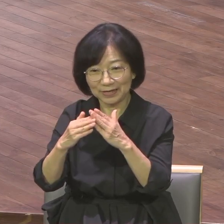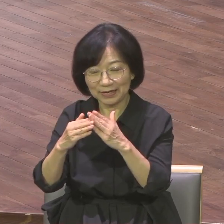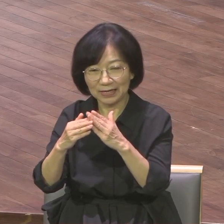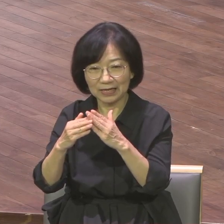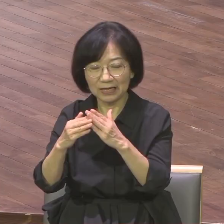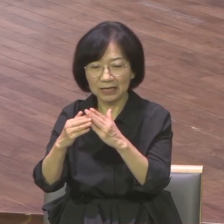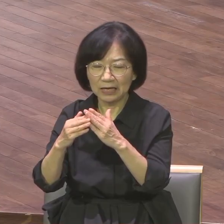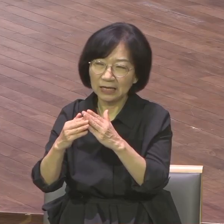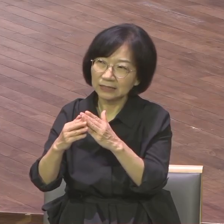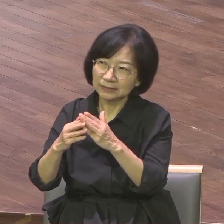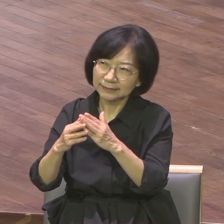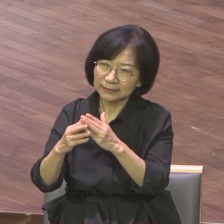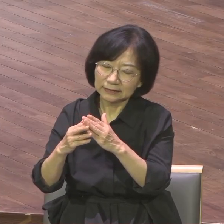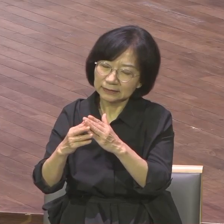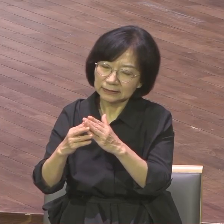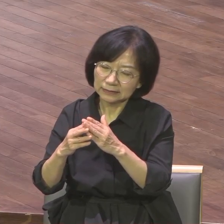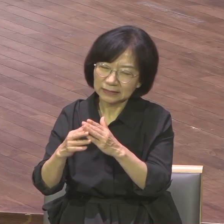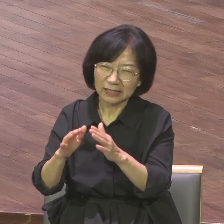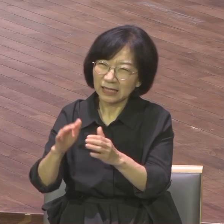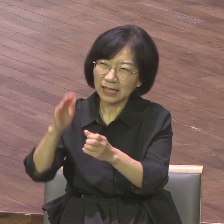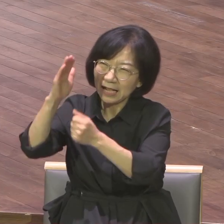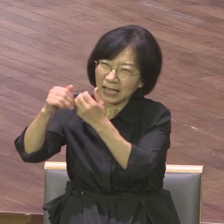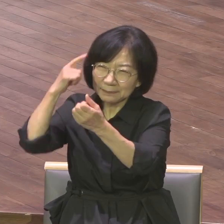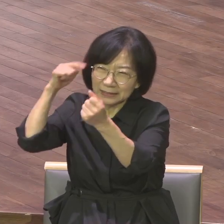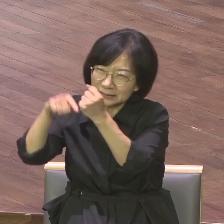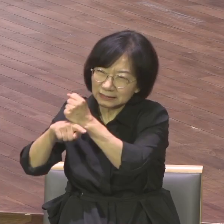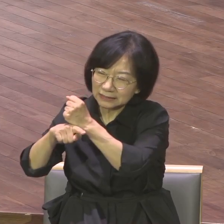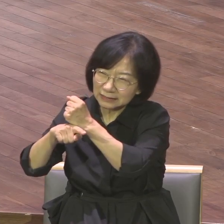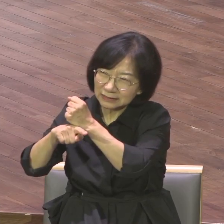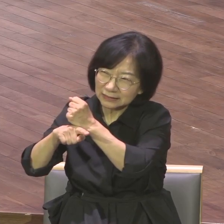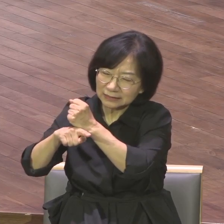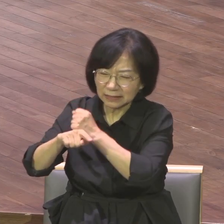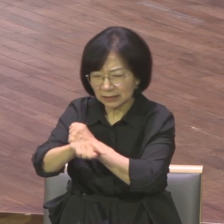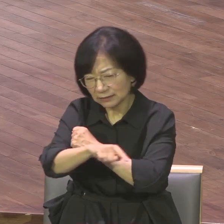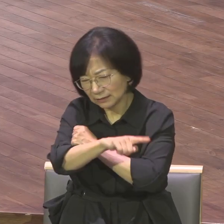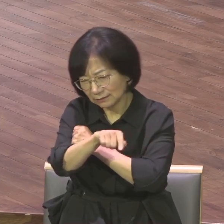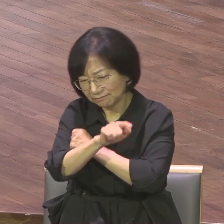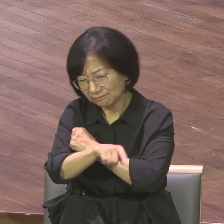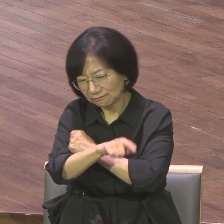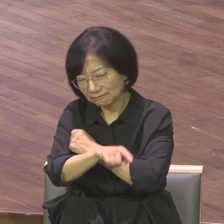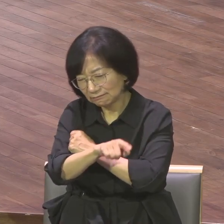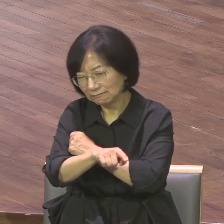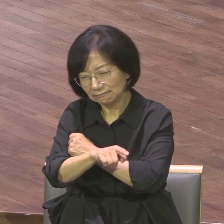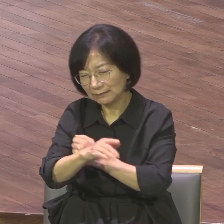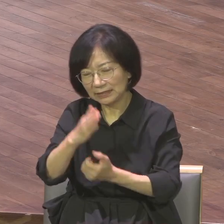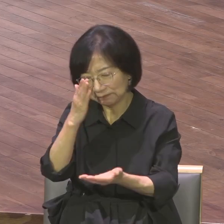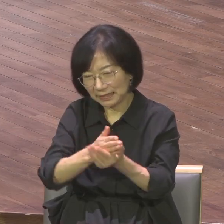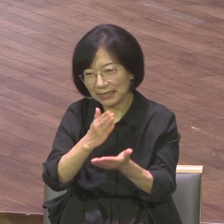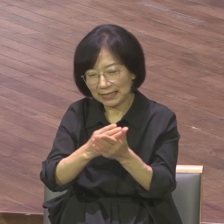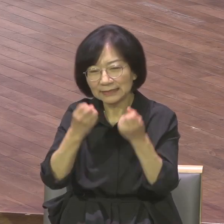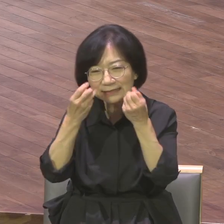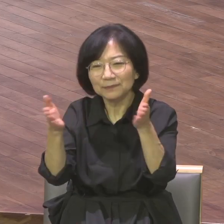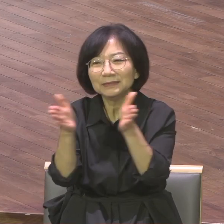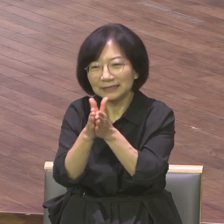이게 하나님이 시간표에 대해서 하나님의 뜻이 달라서 뜻이 있어서 이렇게 새롭게